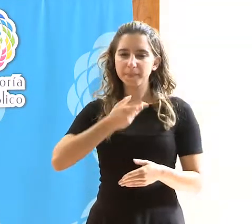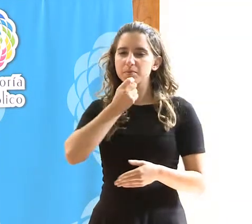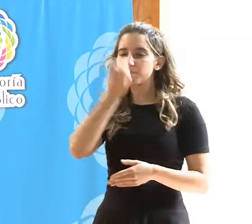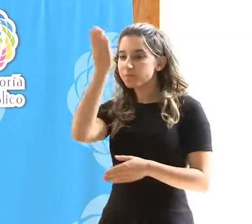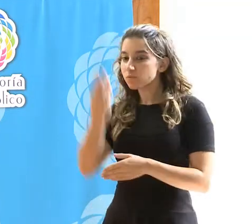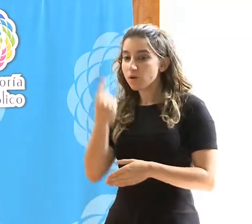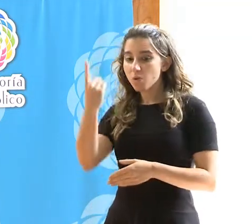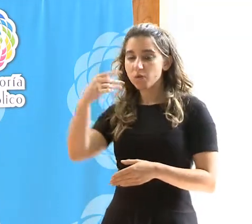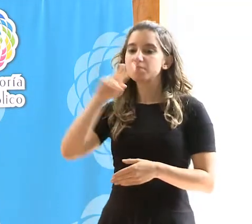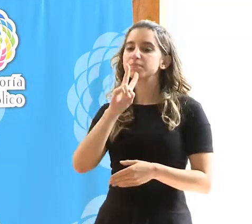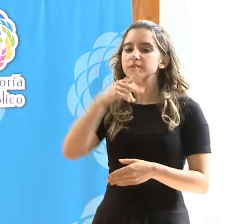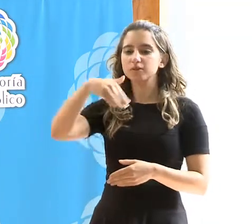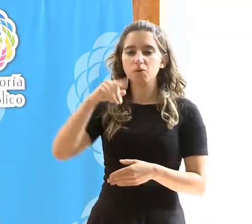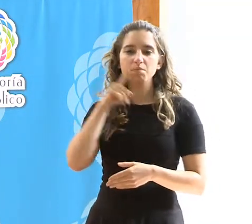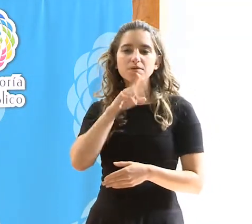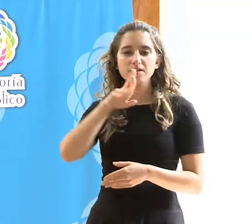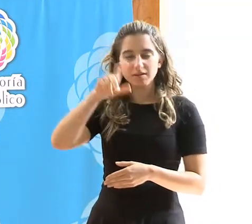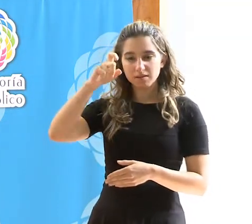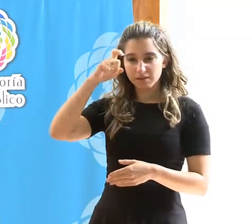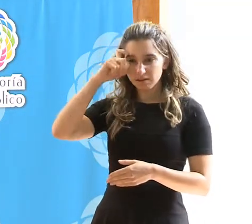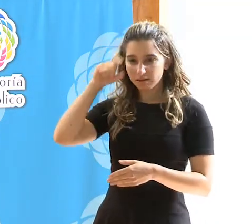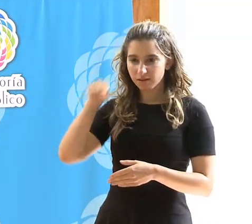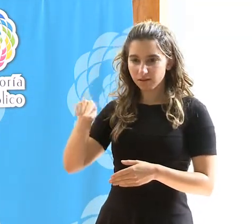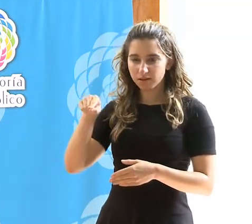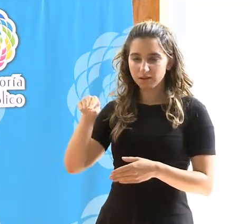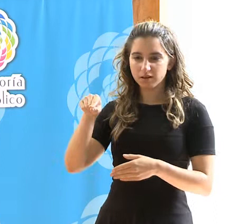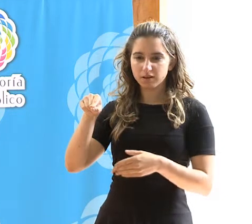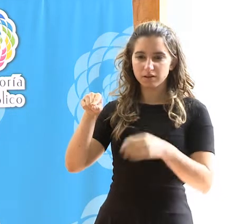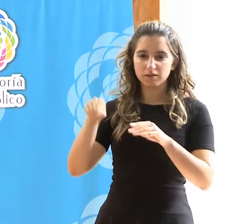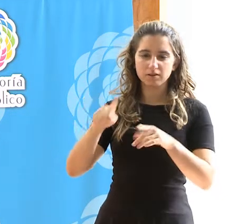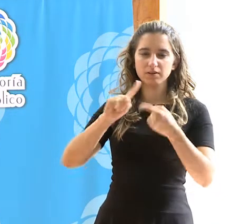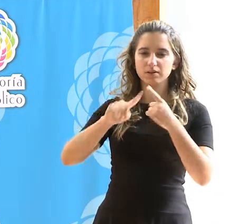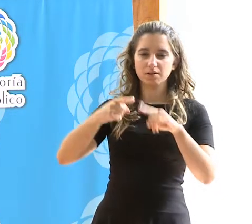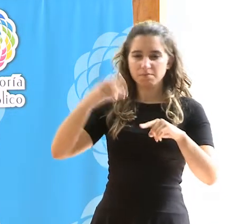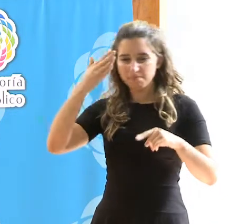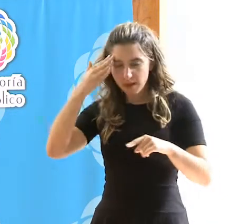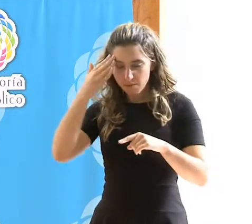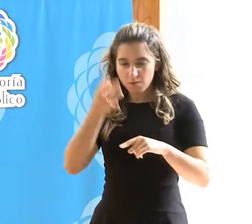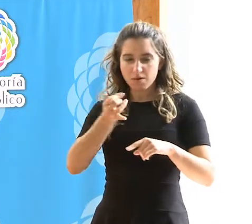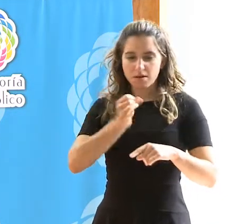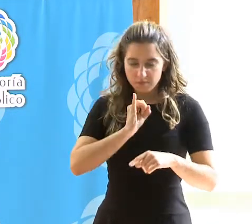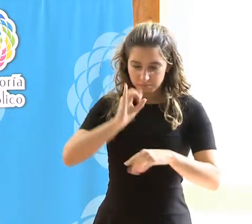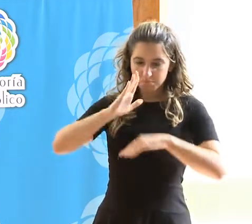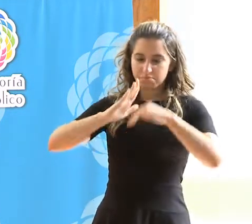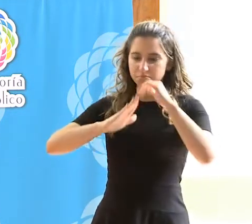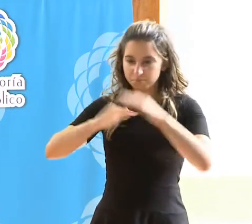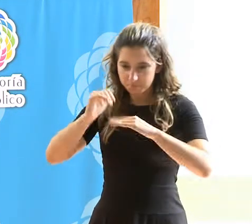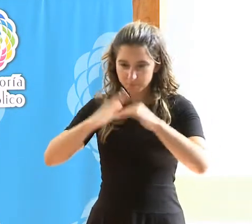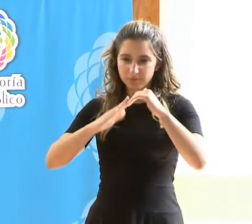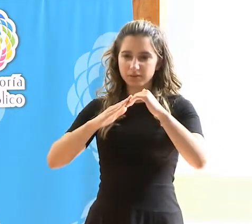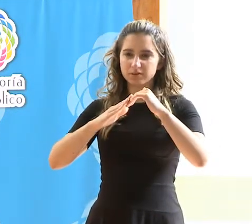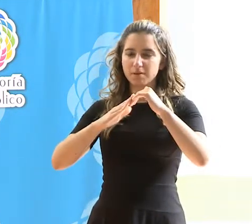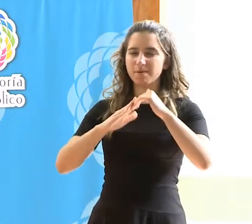Bartolomé Mitre, un fracasado para todo lo que no fuese la reinvención de la memoria y de la identidad nacional en